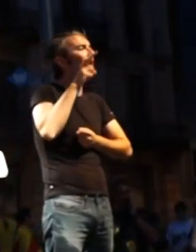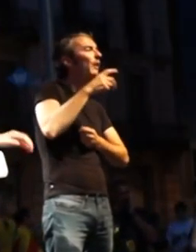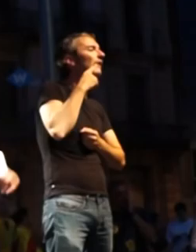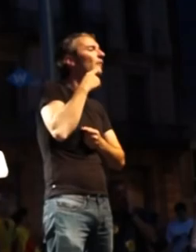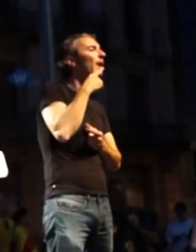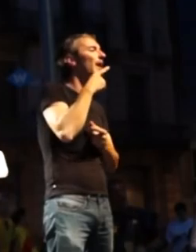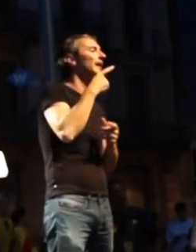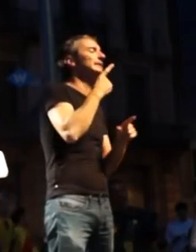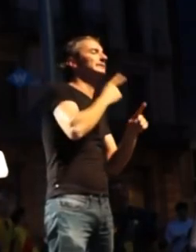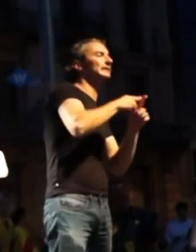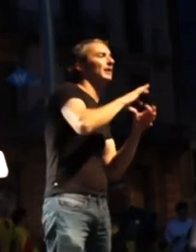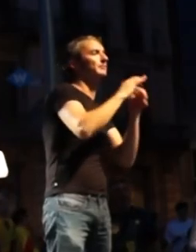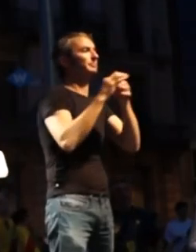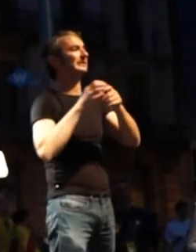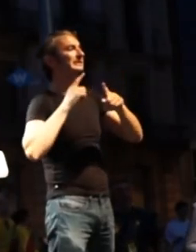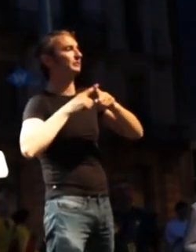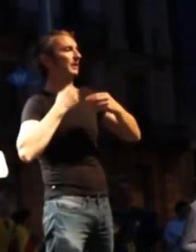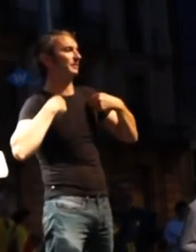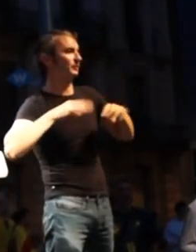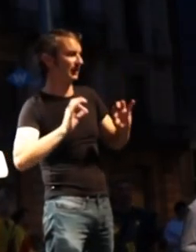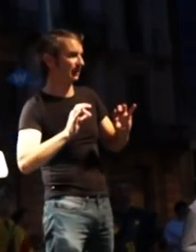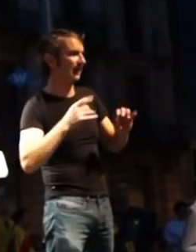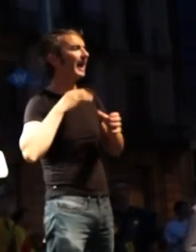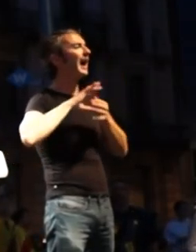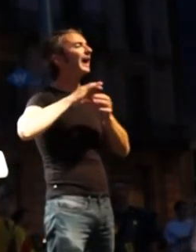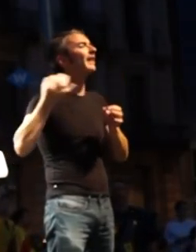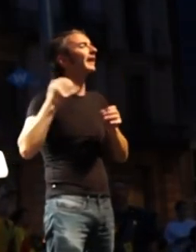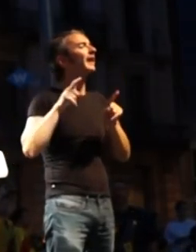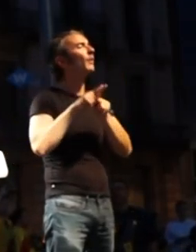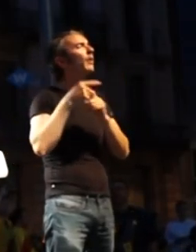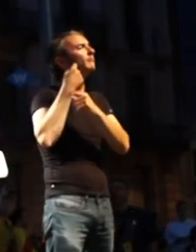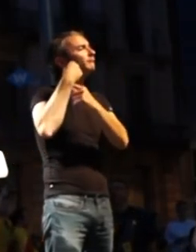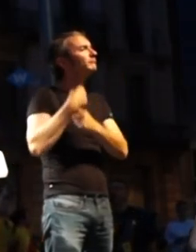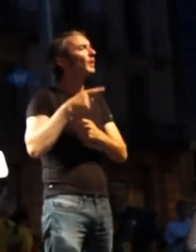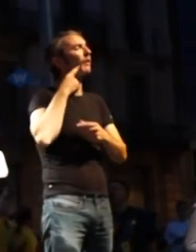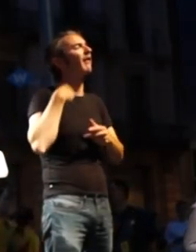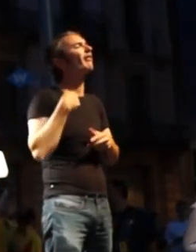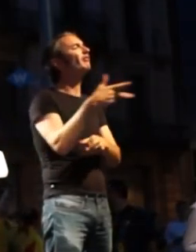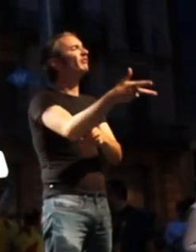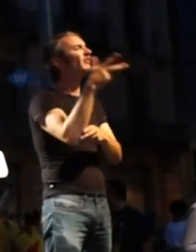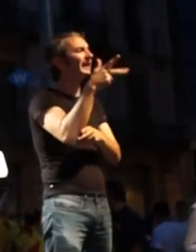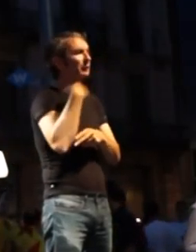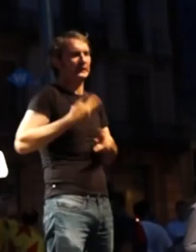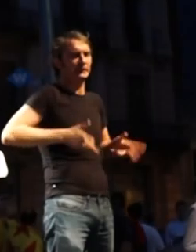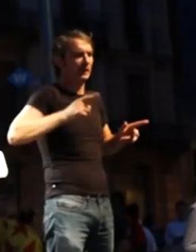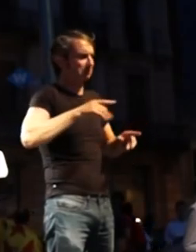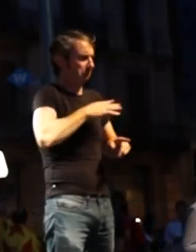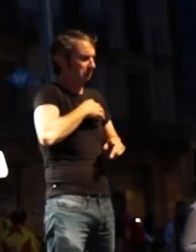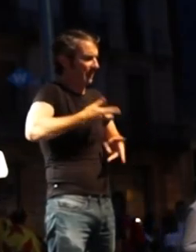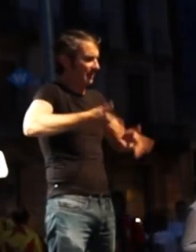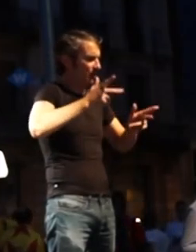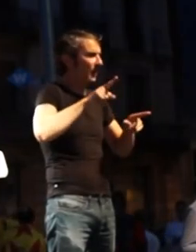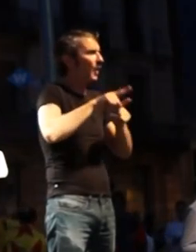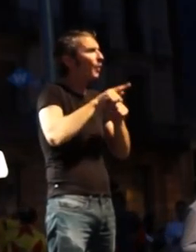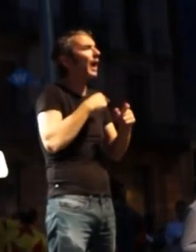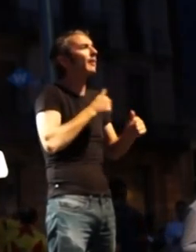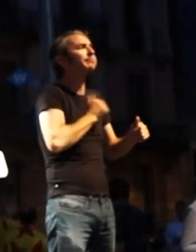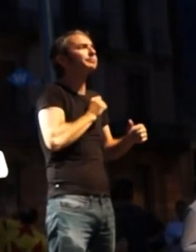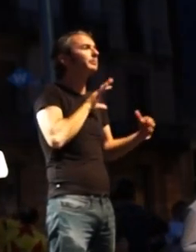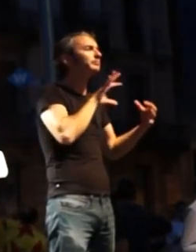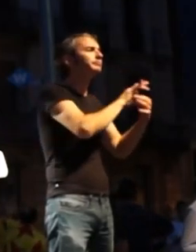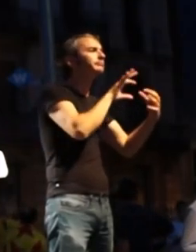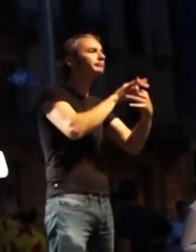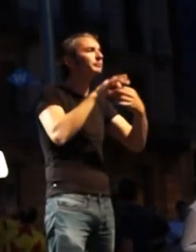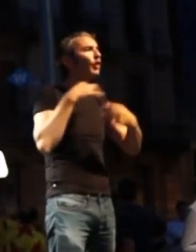gènere amb sexualitat. Són cadenes també el no poder tenir dret a viure la sexualitat de manera lliure, el no poder gaudir amb qui vulguem,